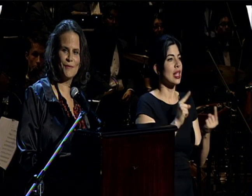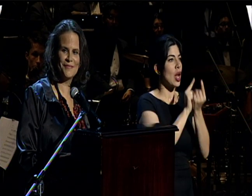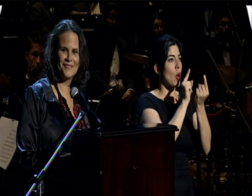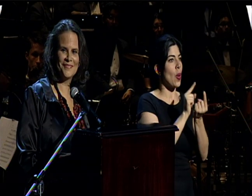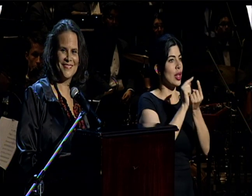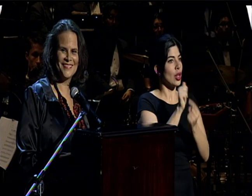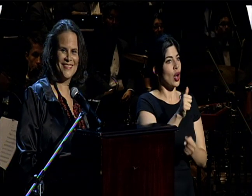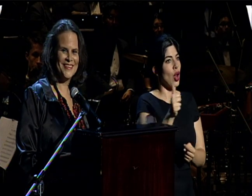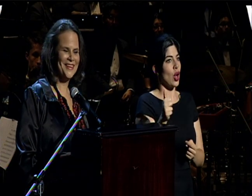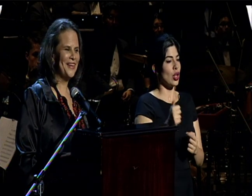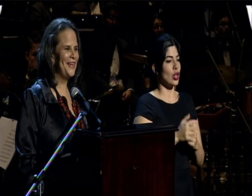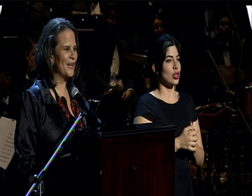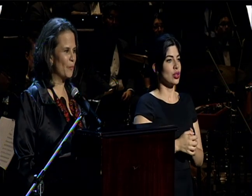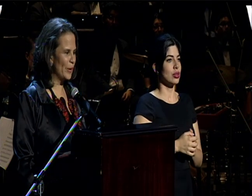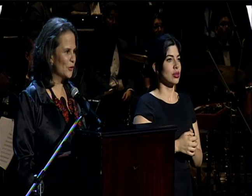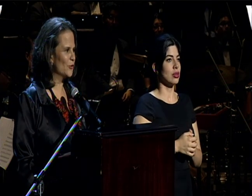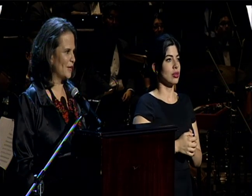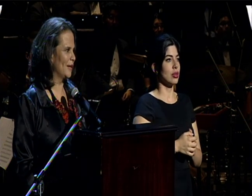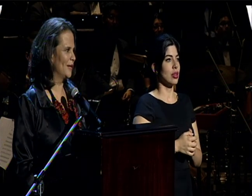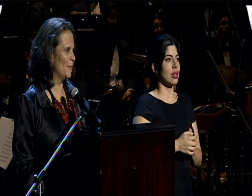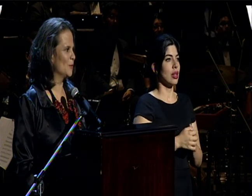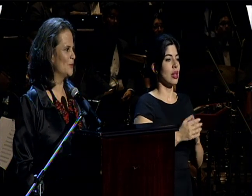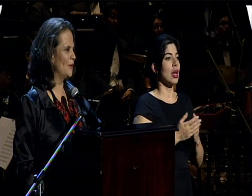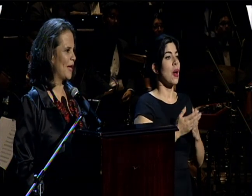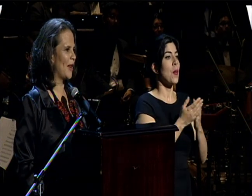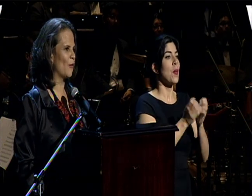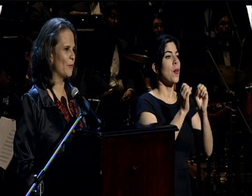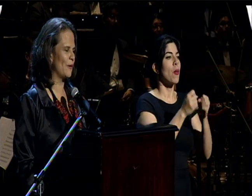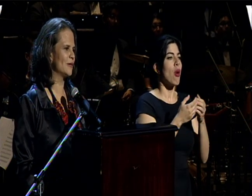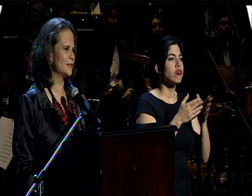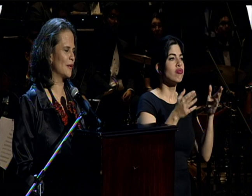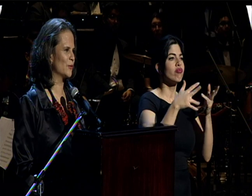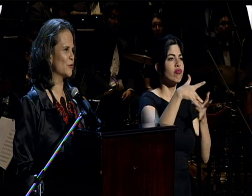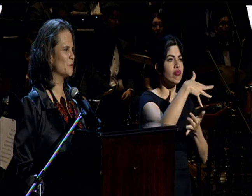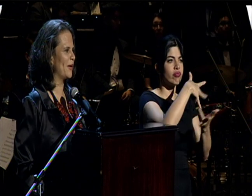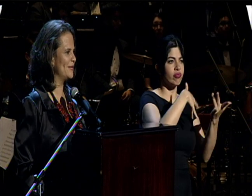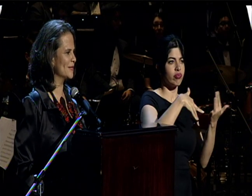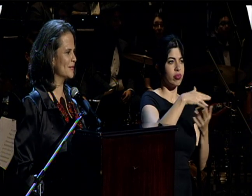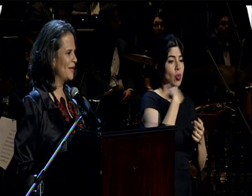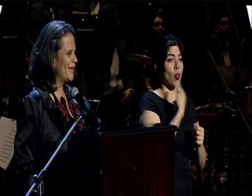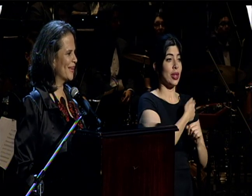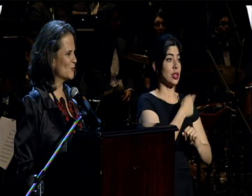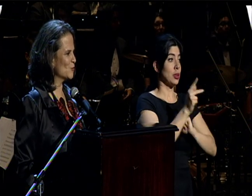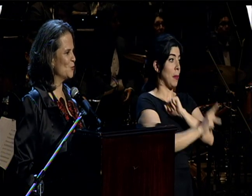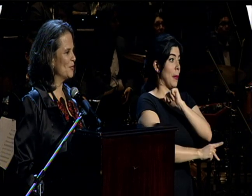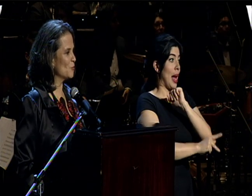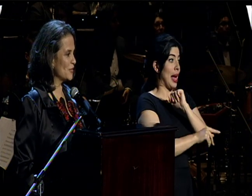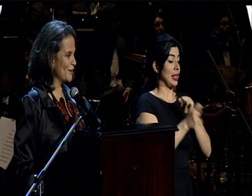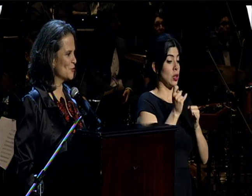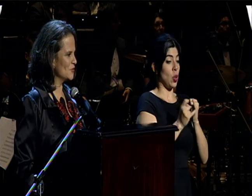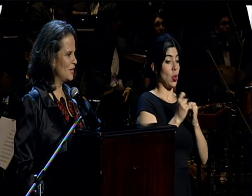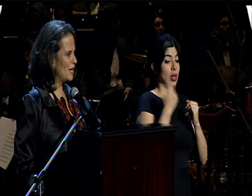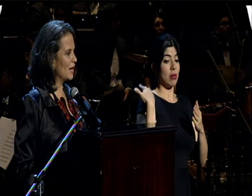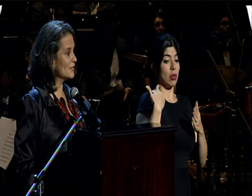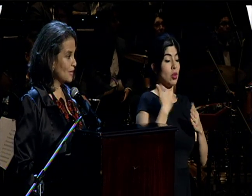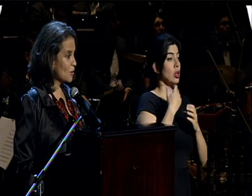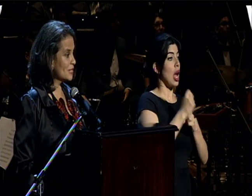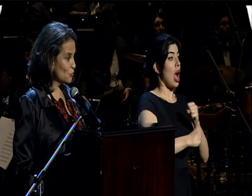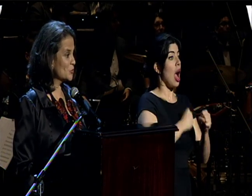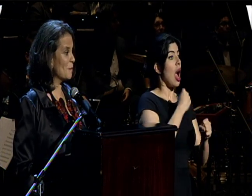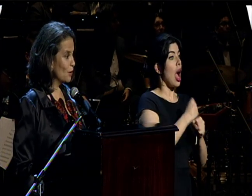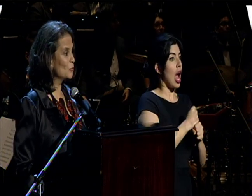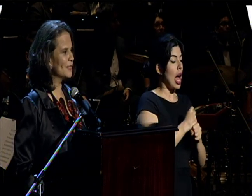el otro, y que el puerto sea el de la posibilidad de la convivencia. Nuestros países en estos últimos años han